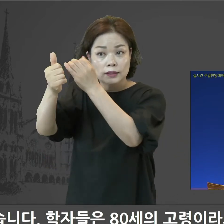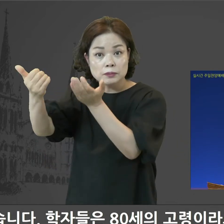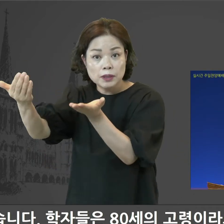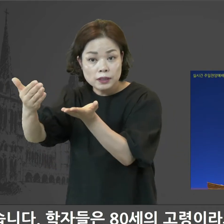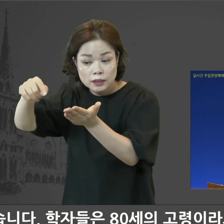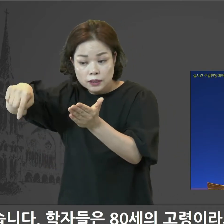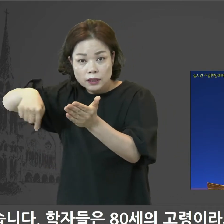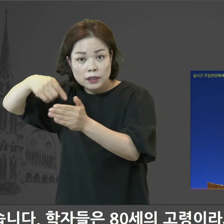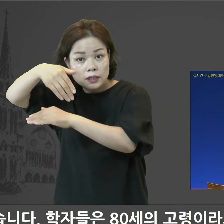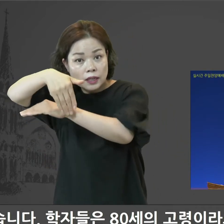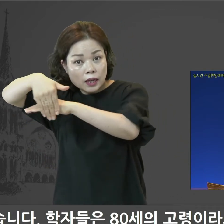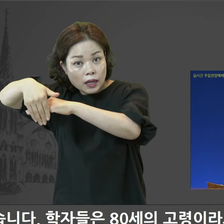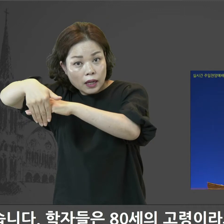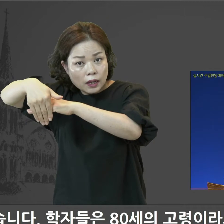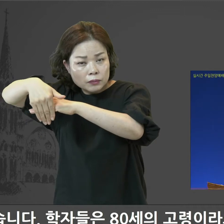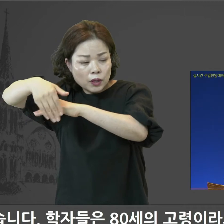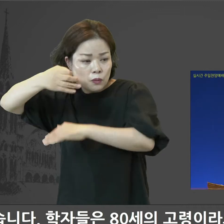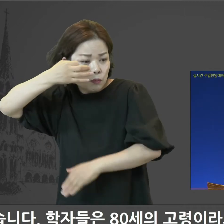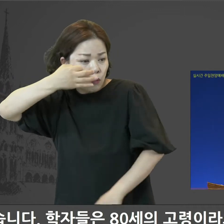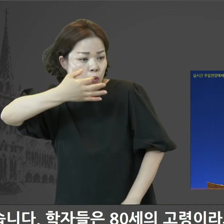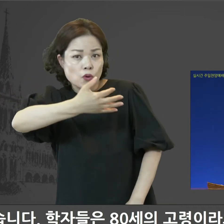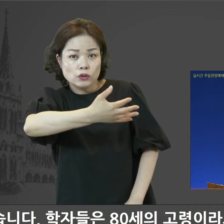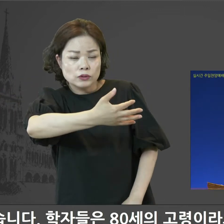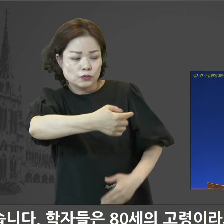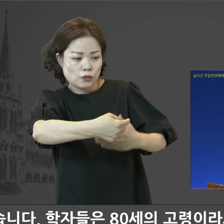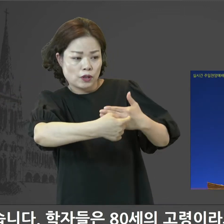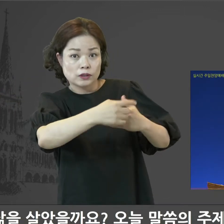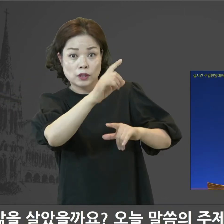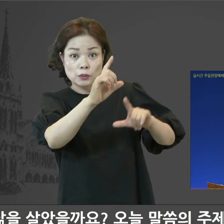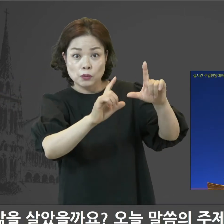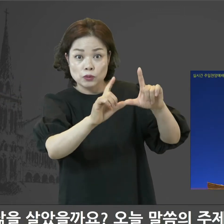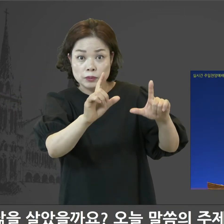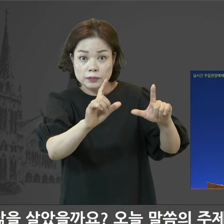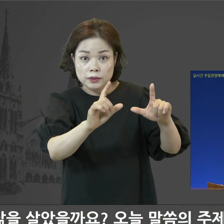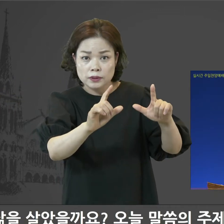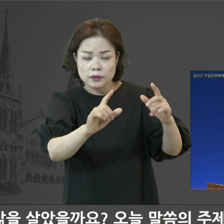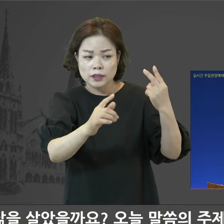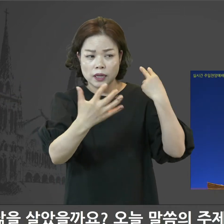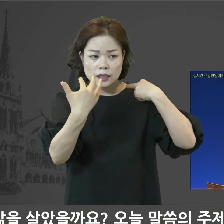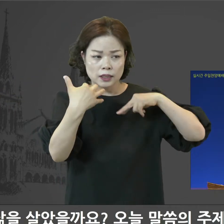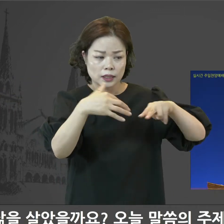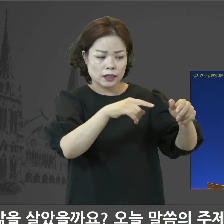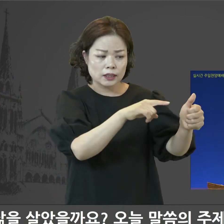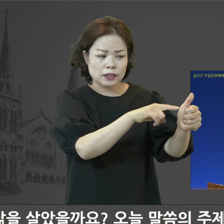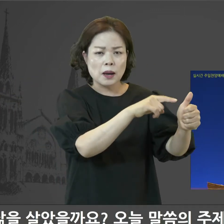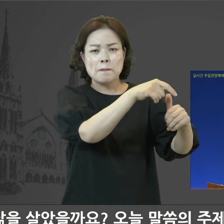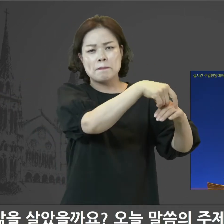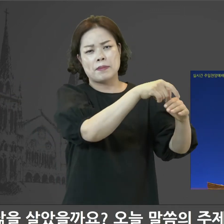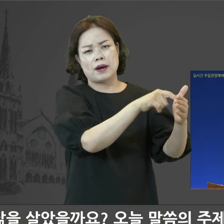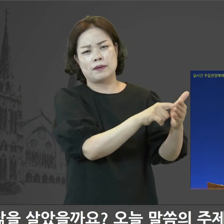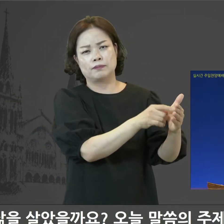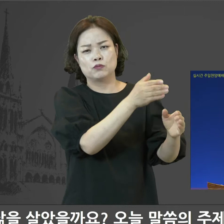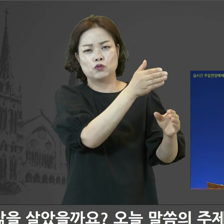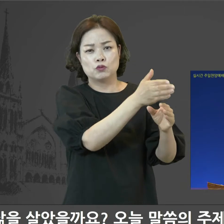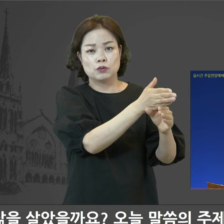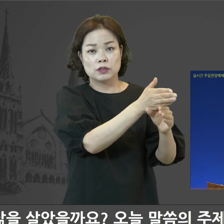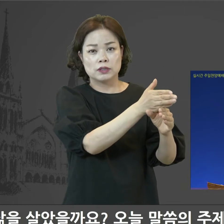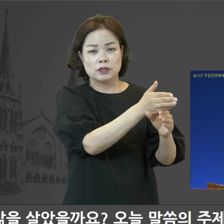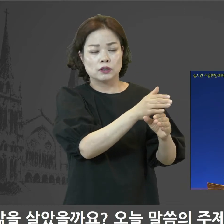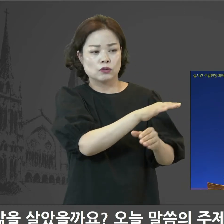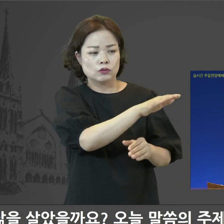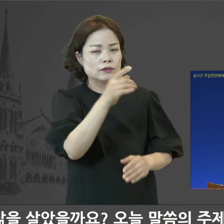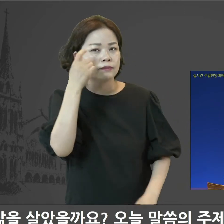일하심 속에서 그가 보여주는 외적인 모습, 그리고 그의 마음의 중심까지도 저와 여러분들이